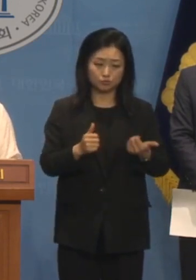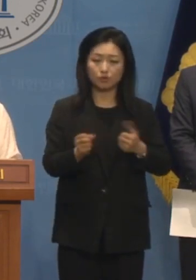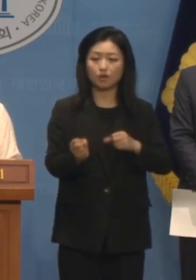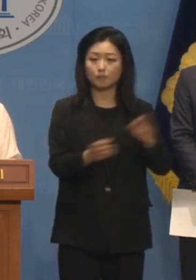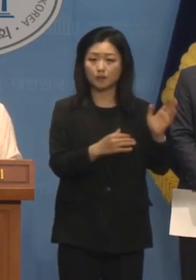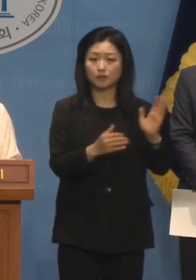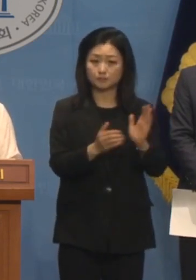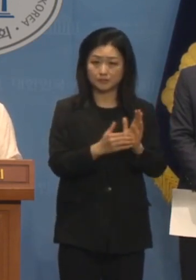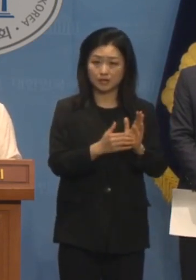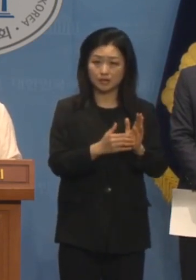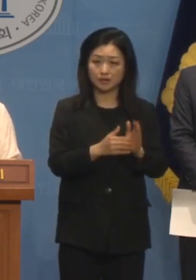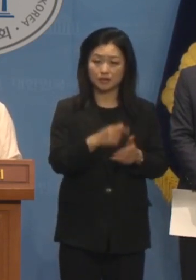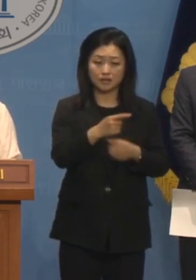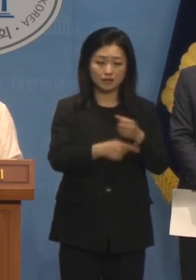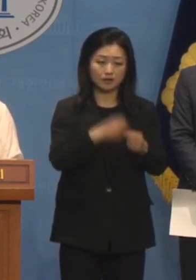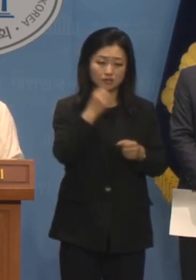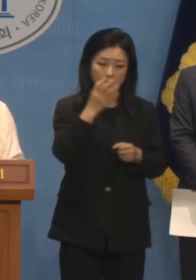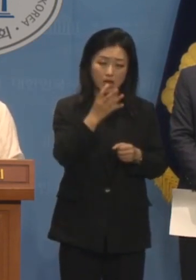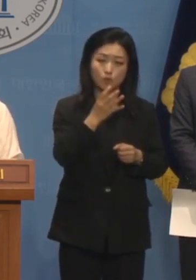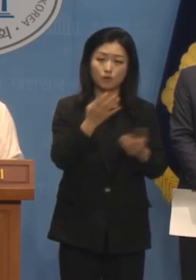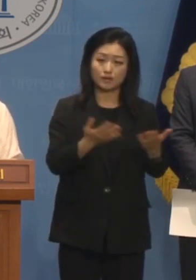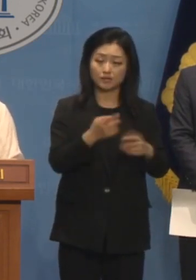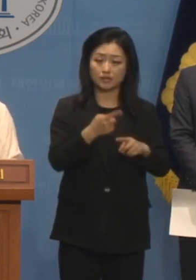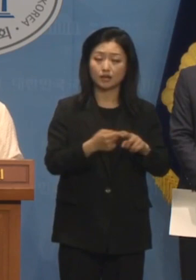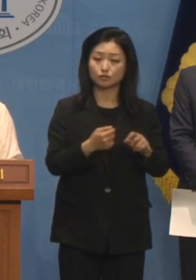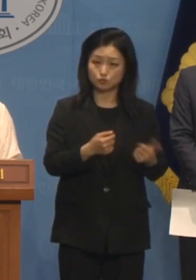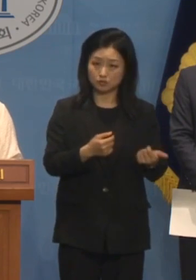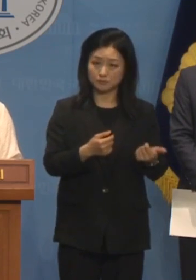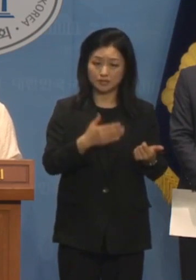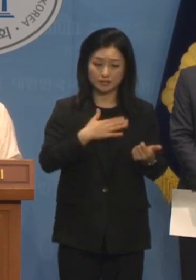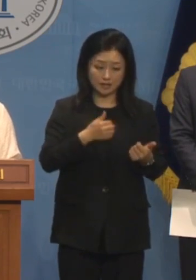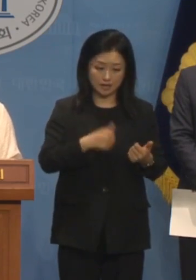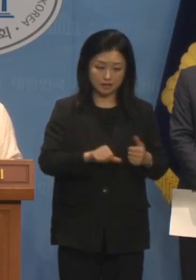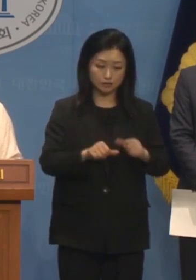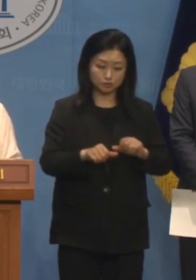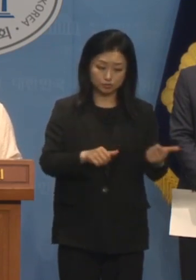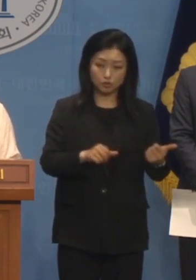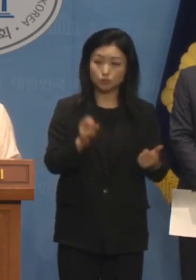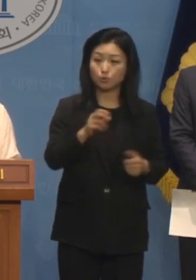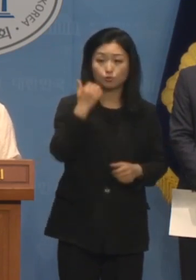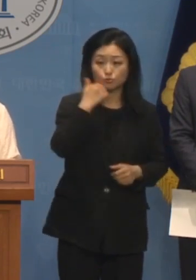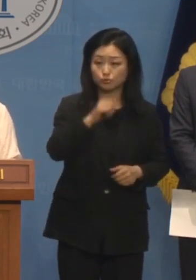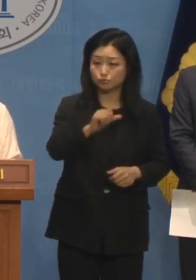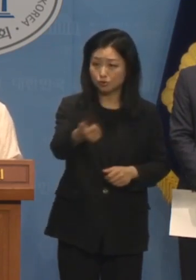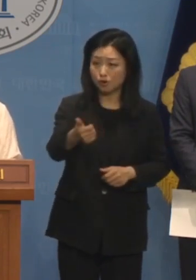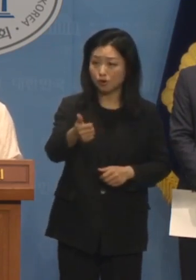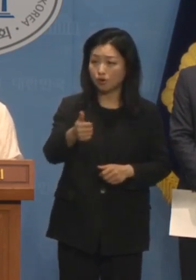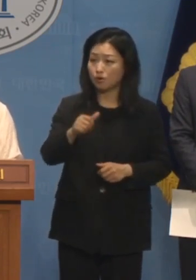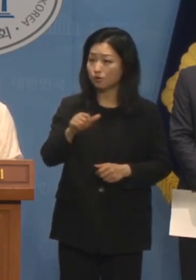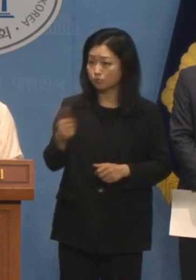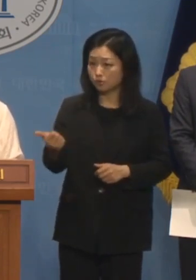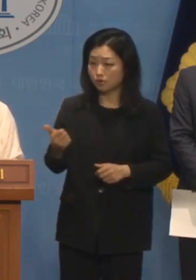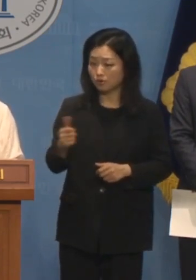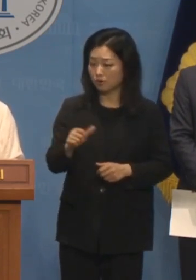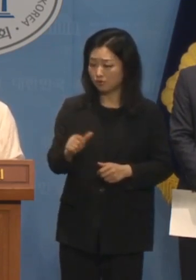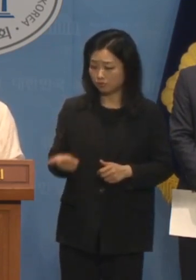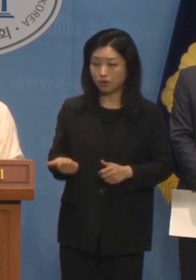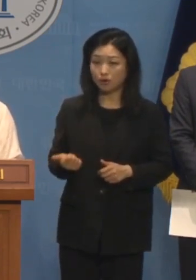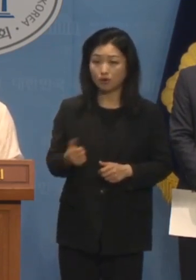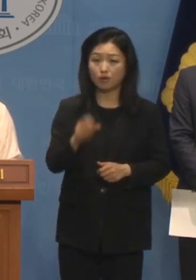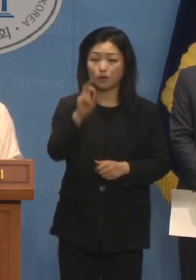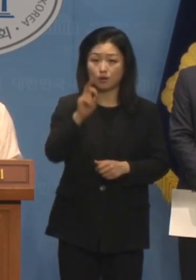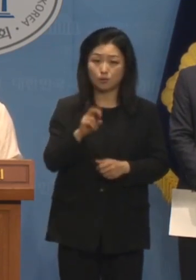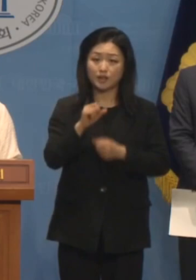수명이 1년 4개월이었습니다. 덕준이가 죽고 또 다른 누군가의 가족들이 쿠팡의 로켓